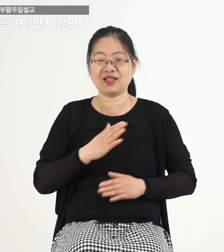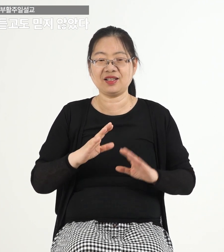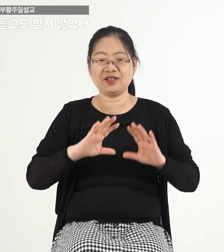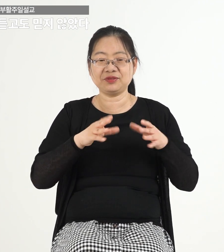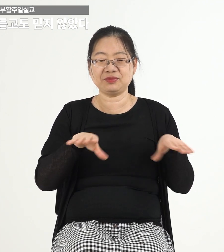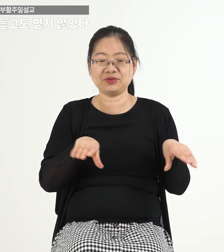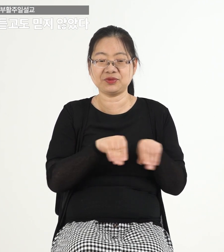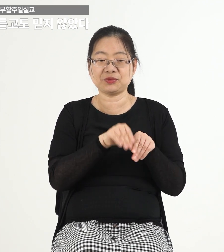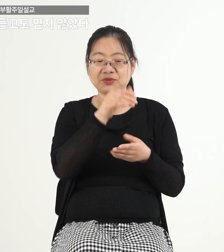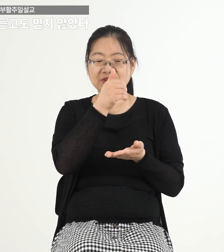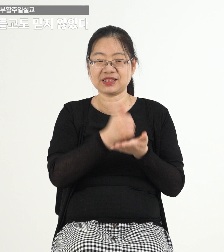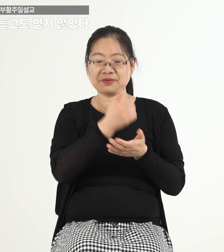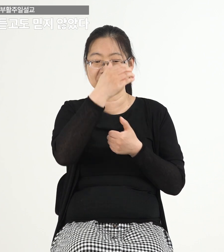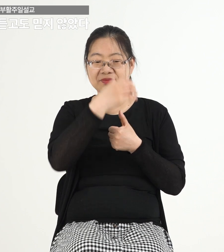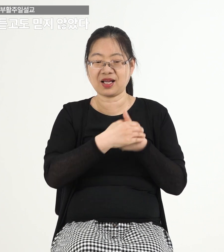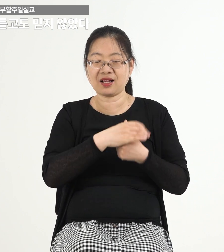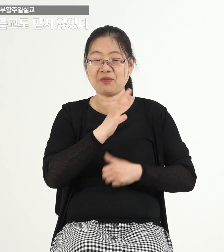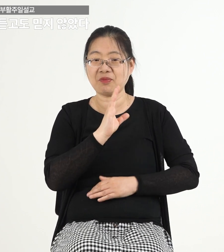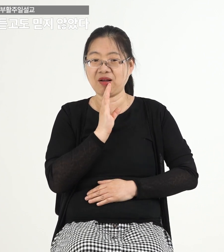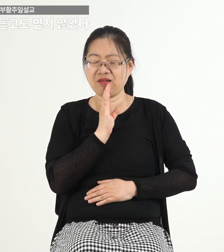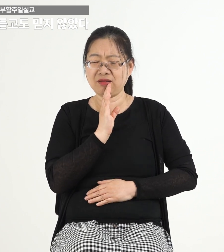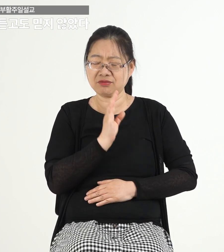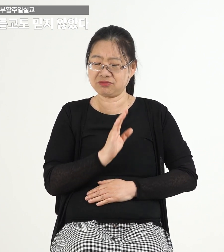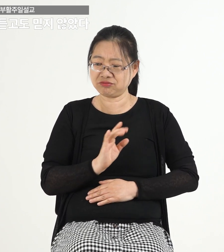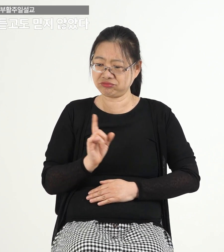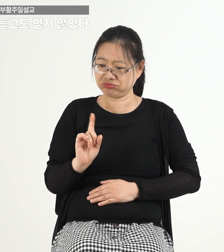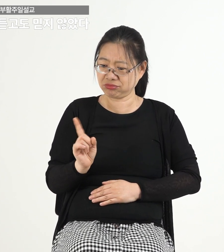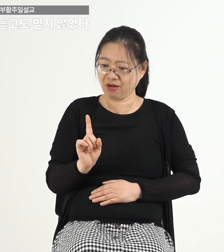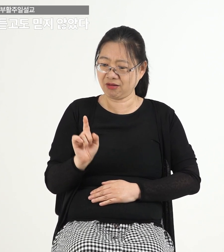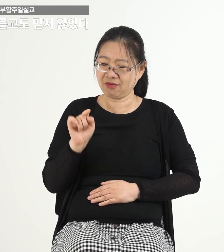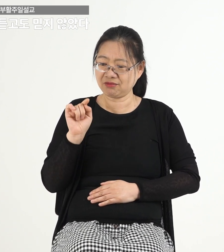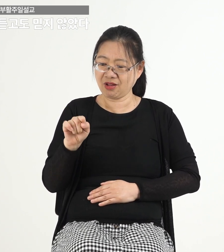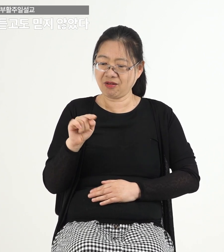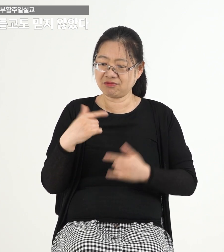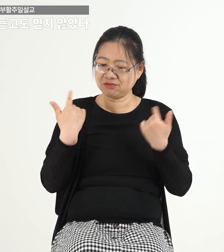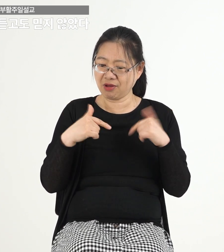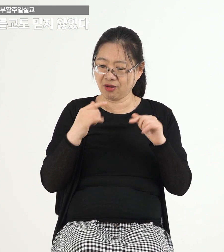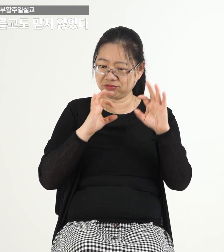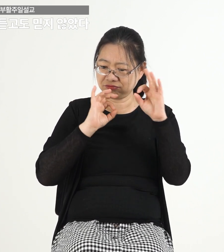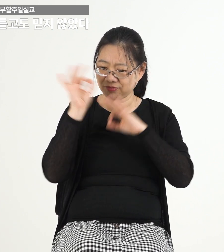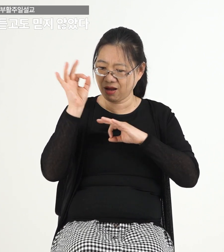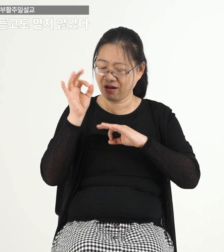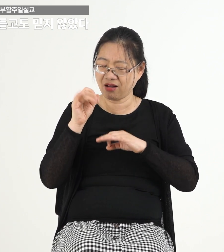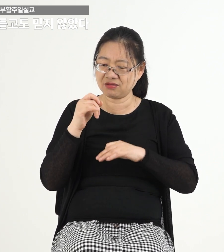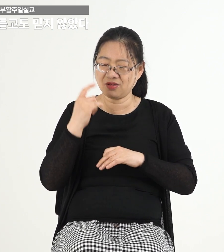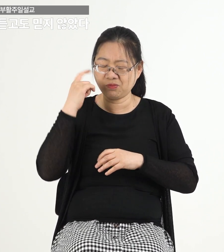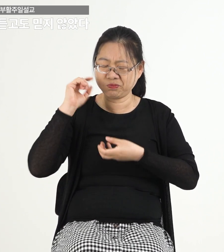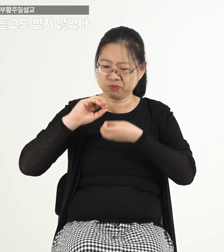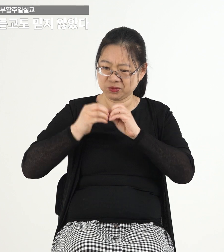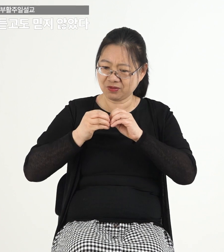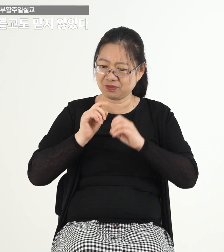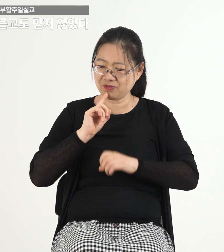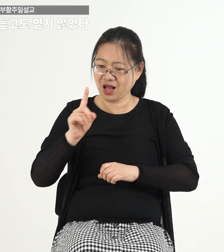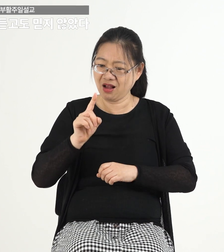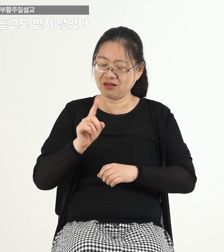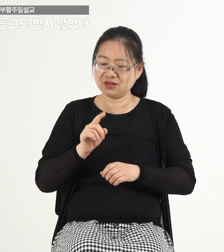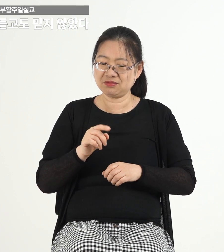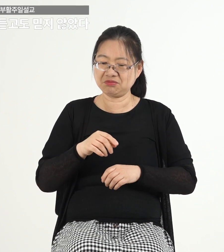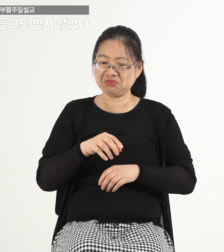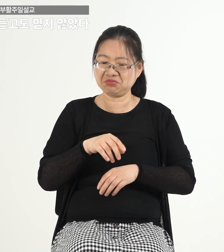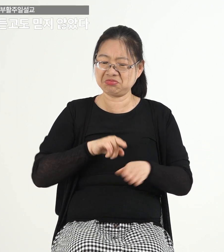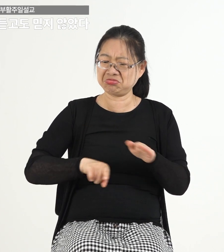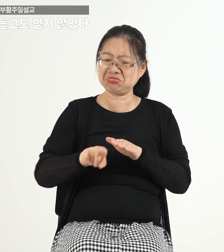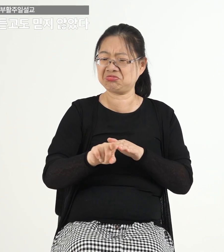하는 게 맞겠지? 뭔 소리야? 넌 맨날 실수나 하고 엉뚱한 소리나 하고 나서기